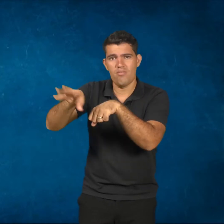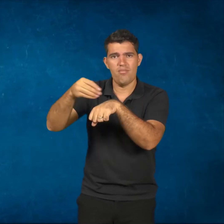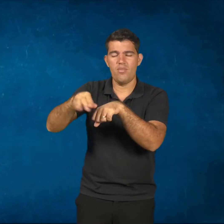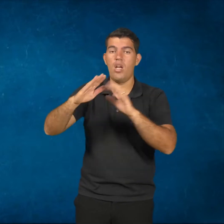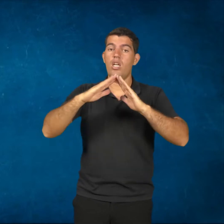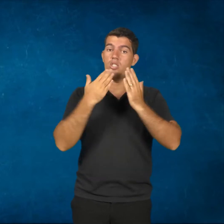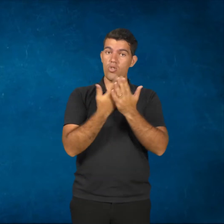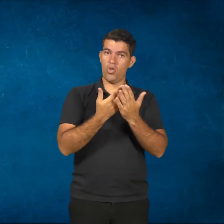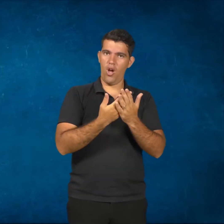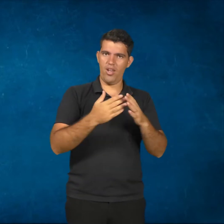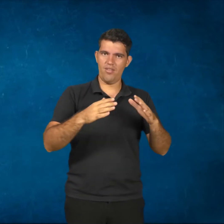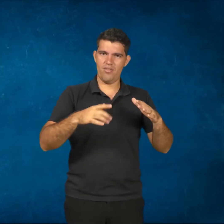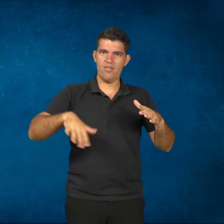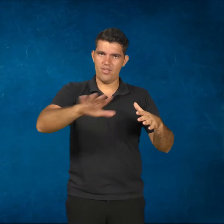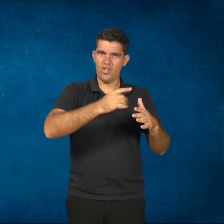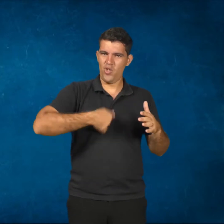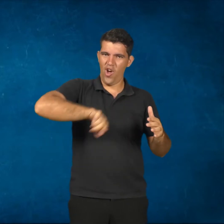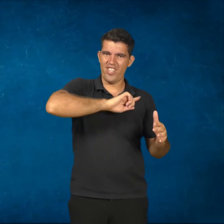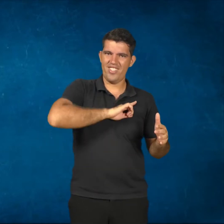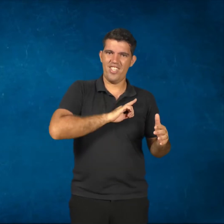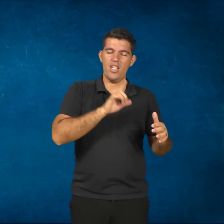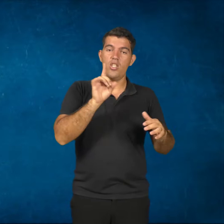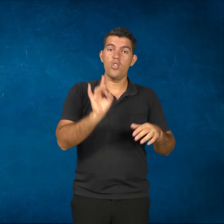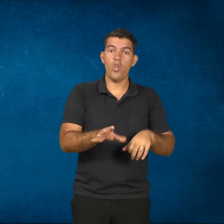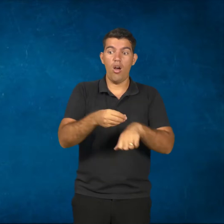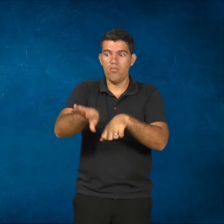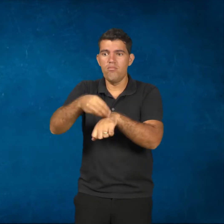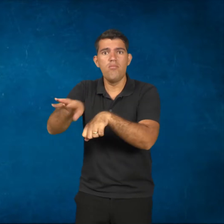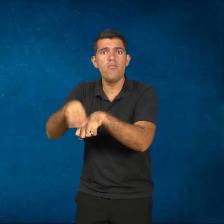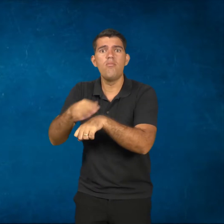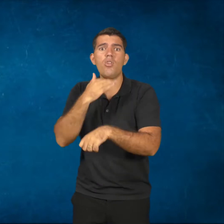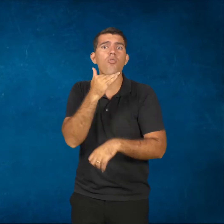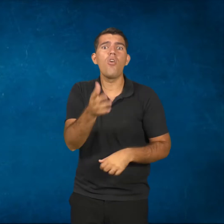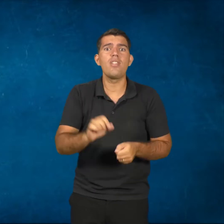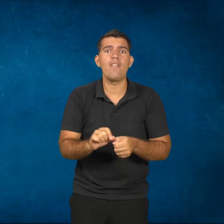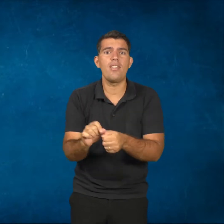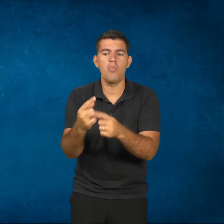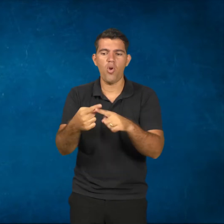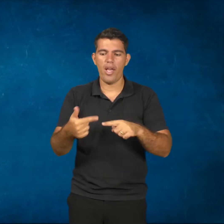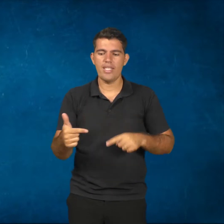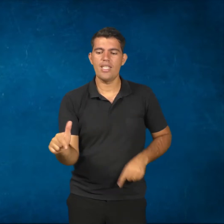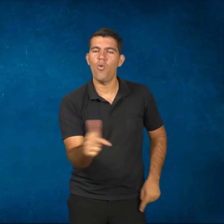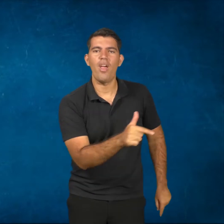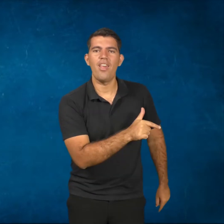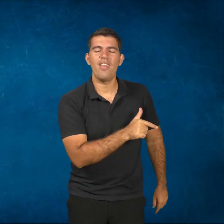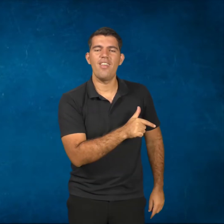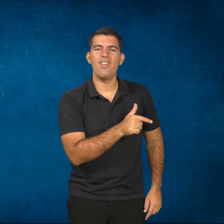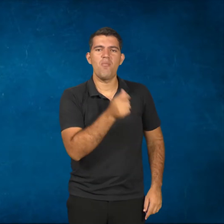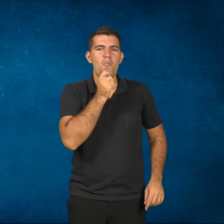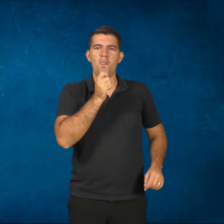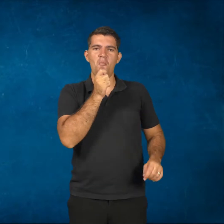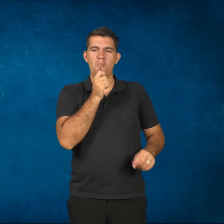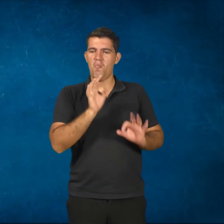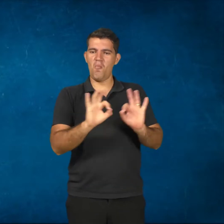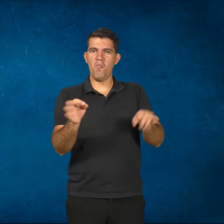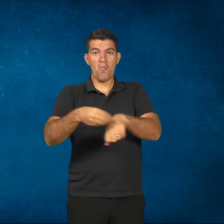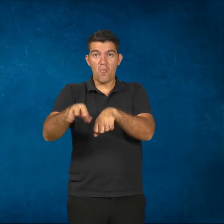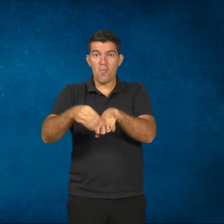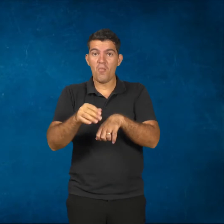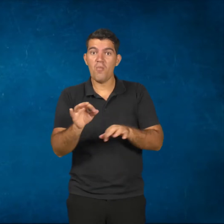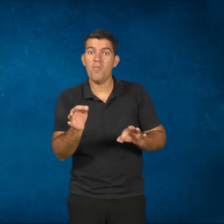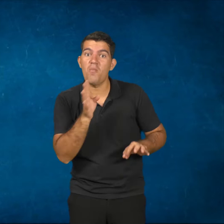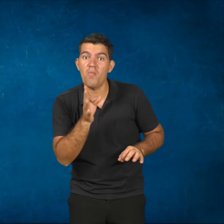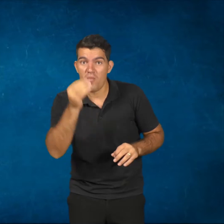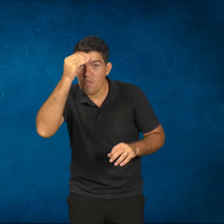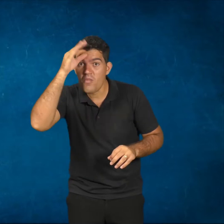A nossa escola, procurando apenas transmitir conhecimento, nem isso consegue fazer, porque isso não existe. Por quê? Porque